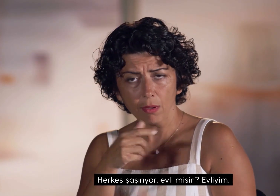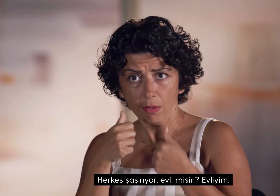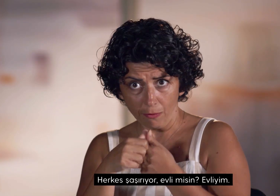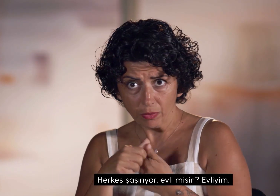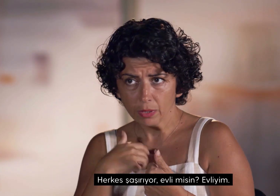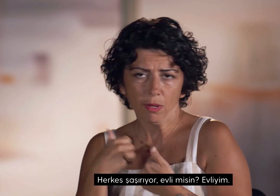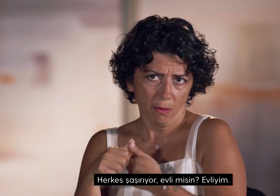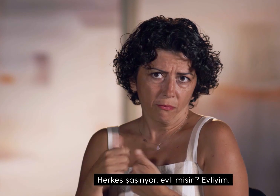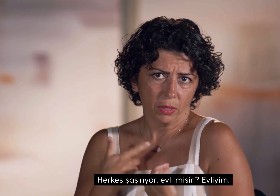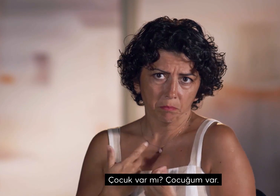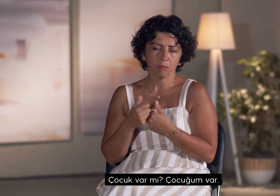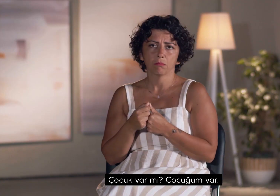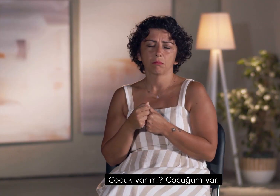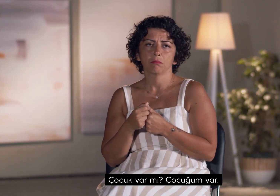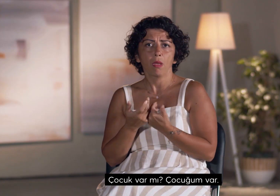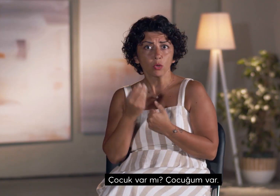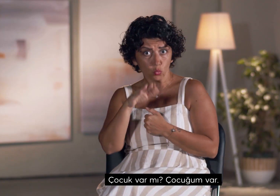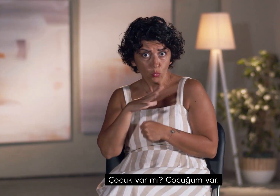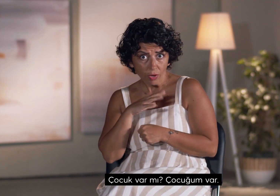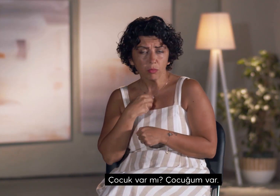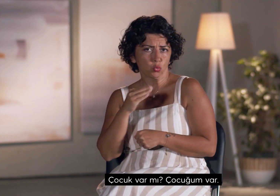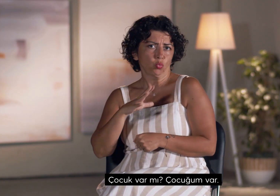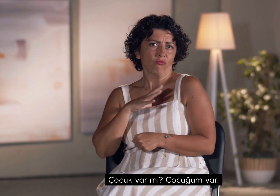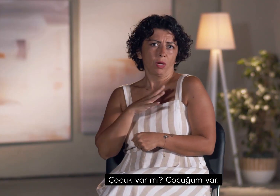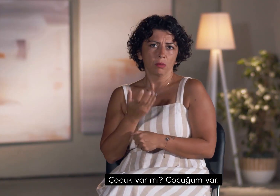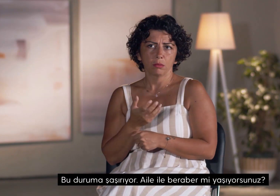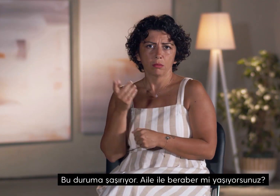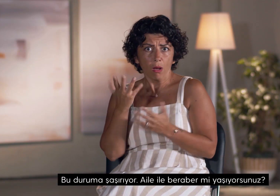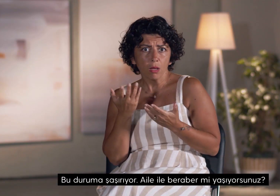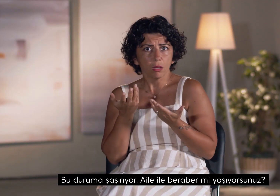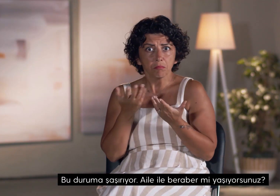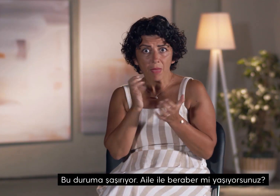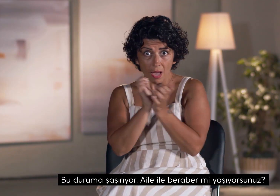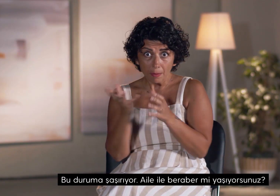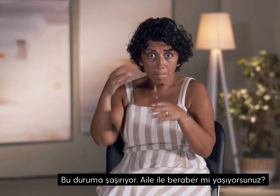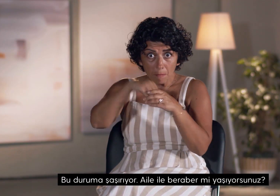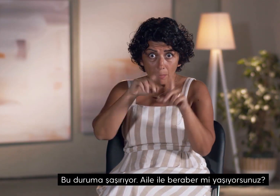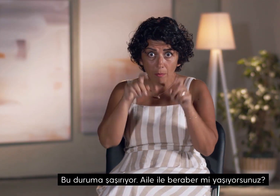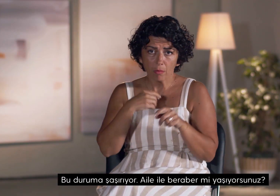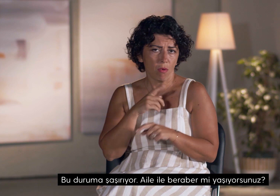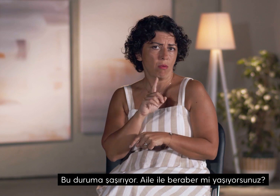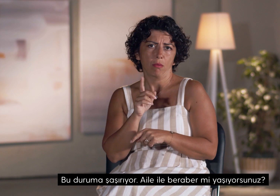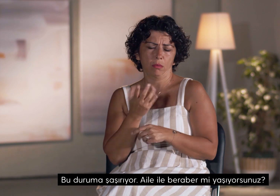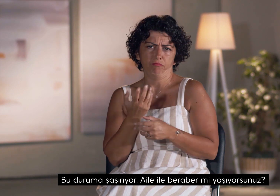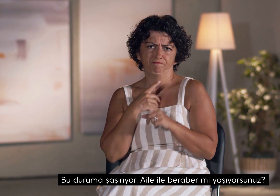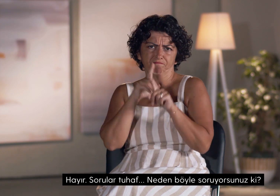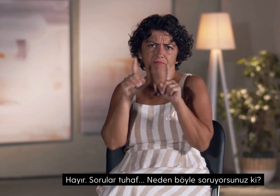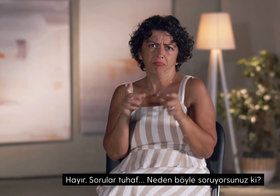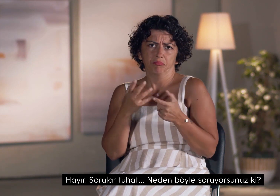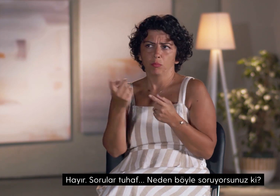misin? Evliyim. Çocuk var mı? Çocuğum var. Bu duruma şaşırıyor. Aileyle beraber mi yaşıyorsunuz? Hayır, sorular